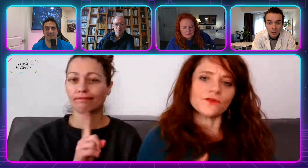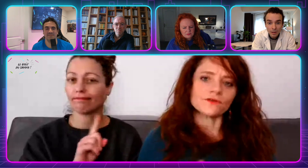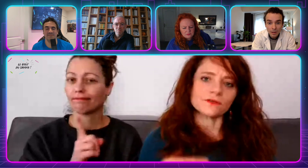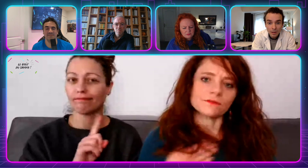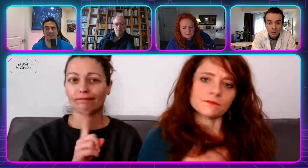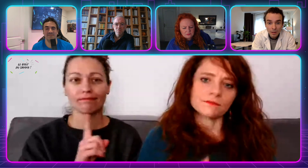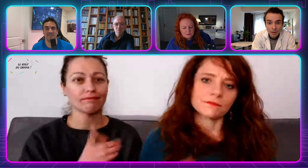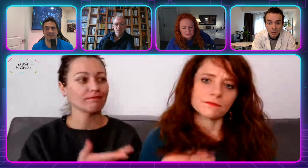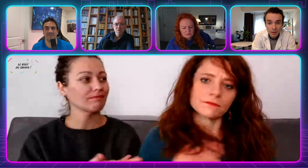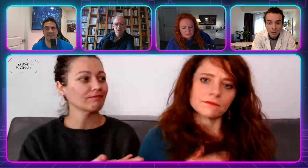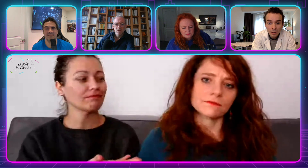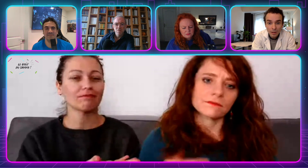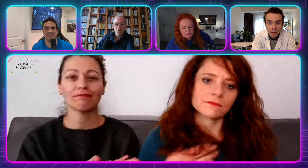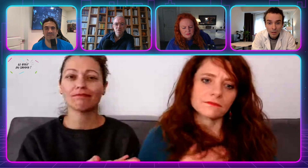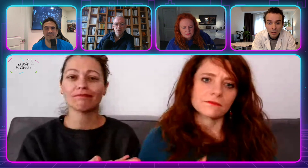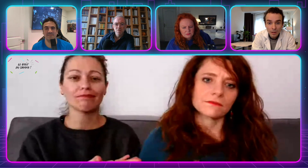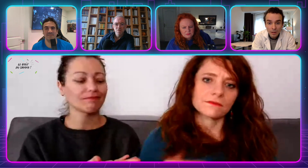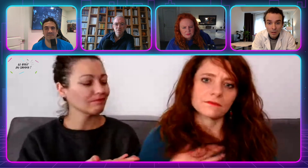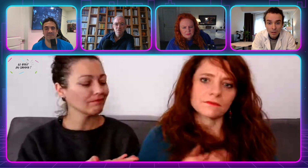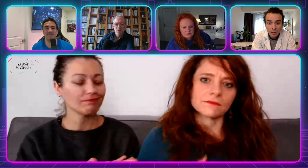je suis contente,